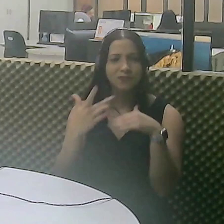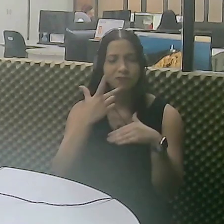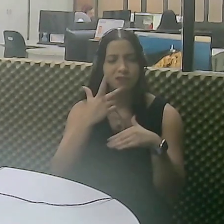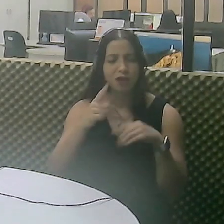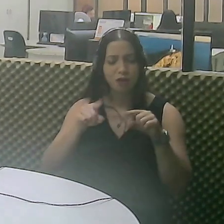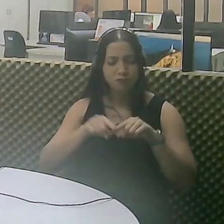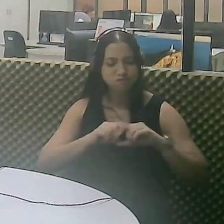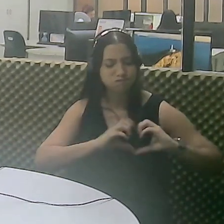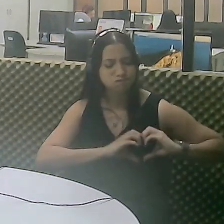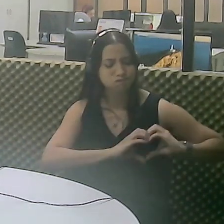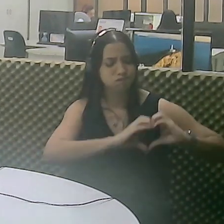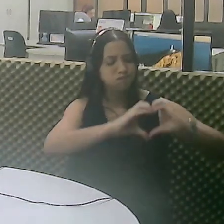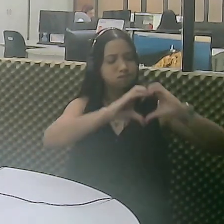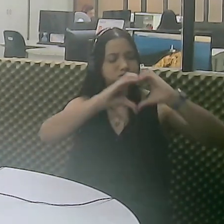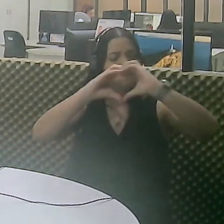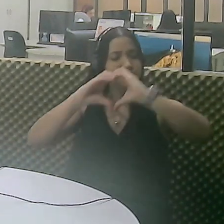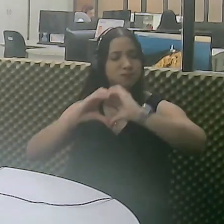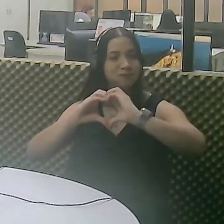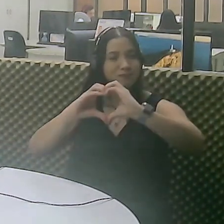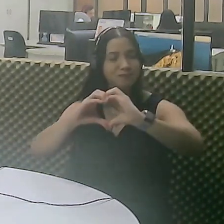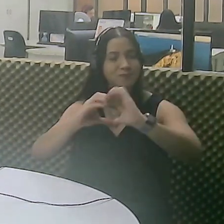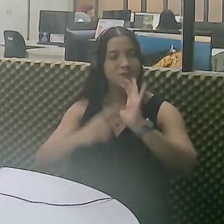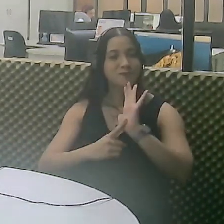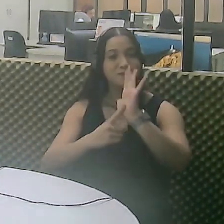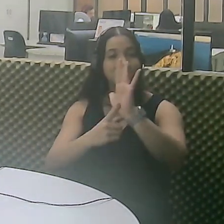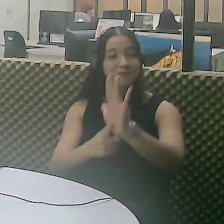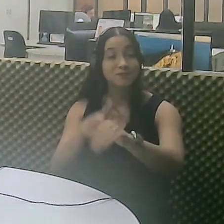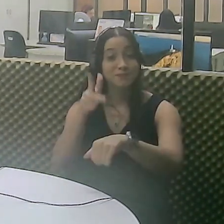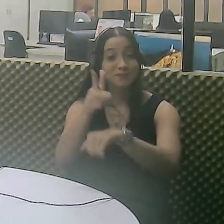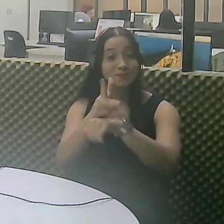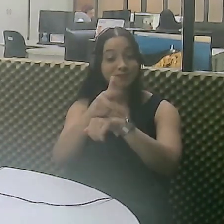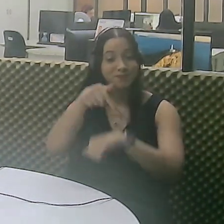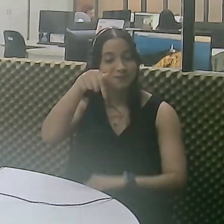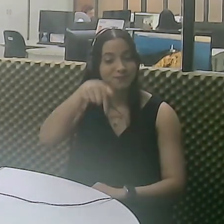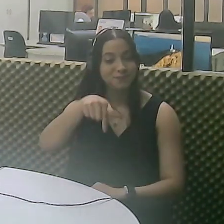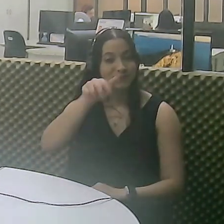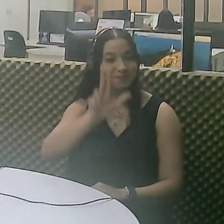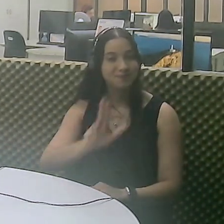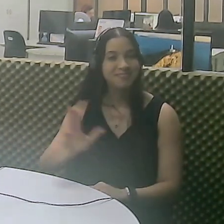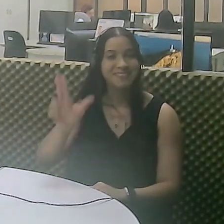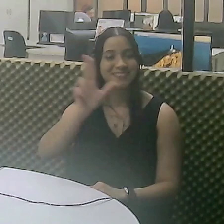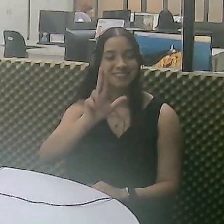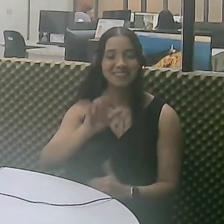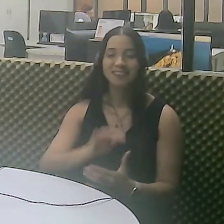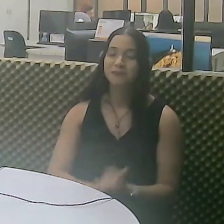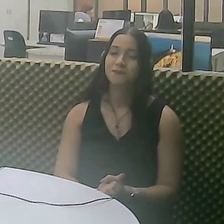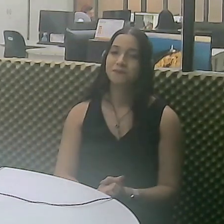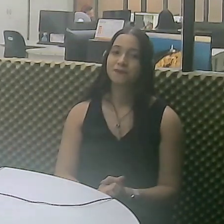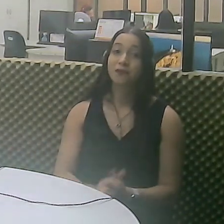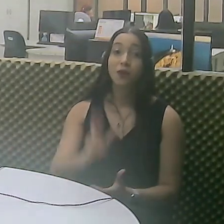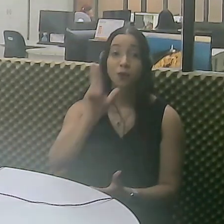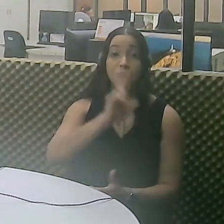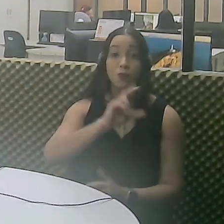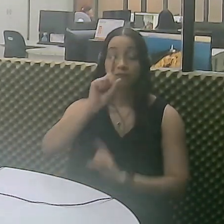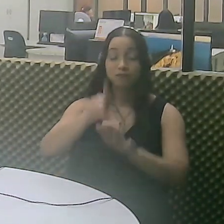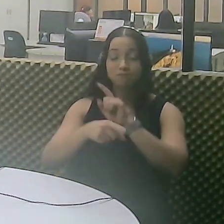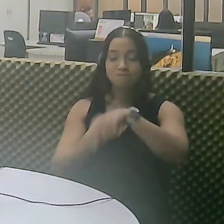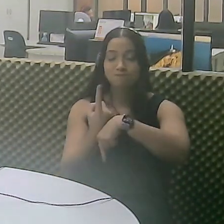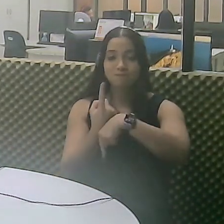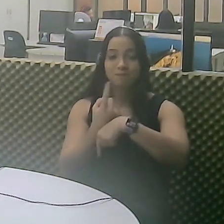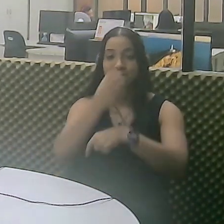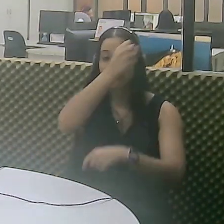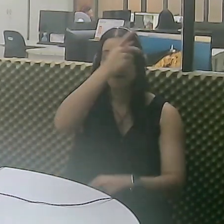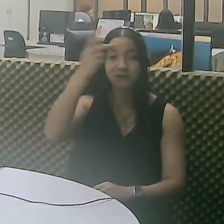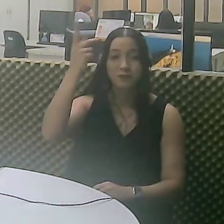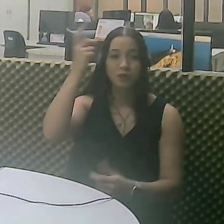te falar que maior ainda é o nosso coração? Vou te mostrar um vídeo que a gente tem sobre Uberlândia. Para Uberlândia crescer, a prefeitura